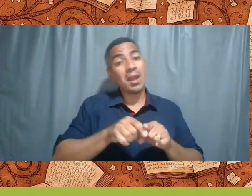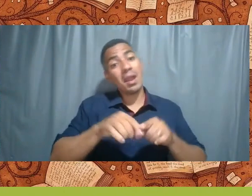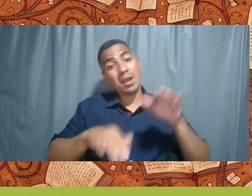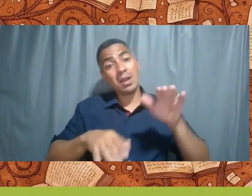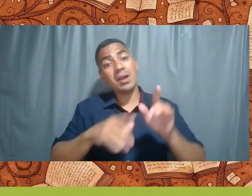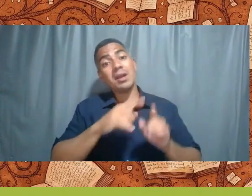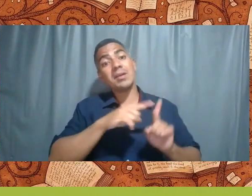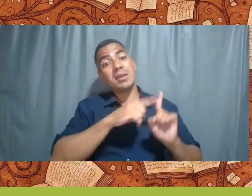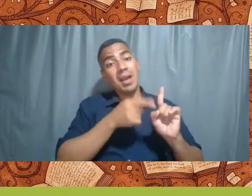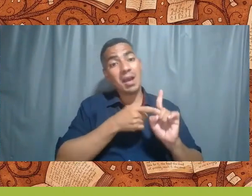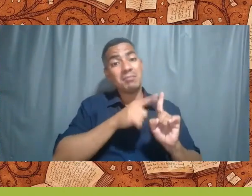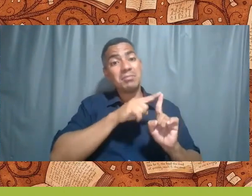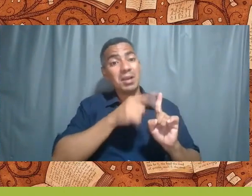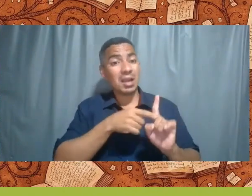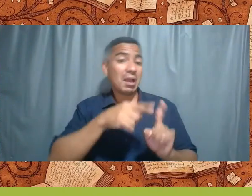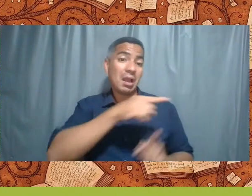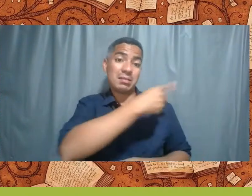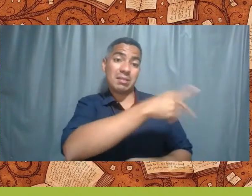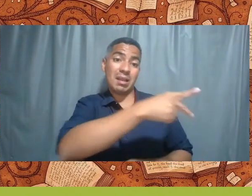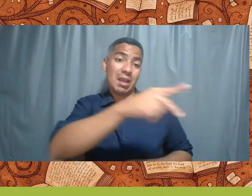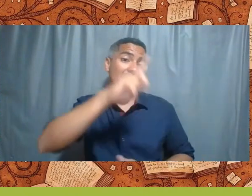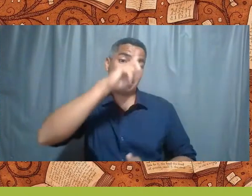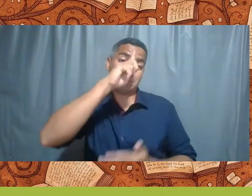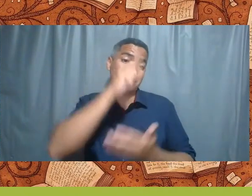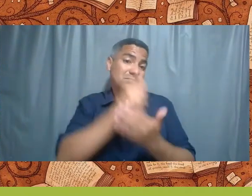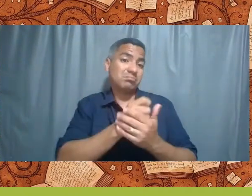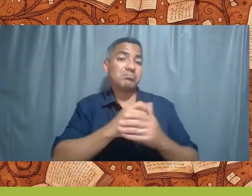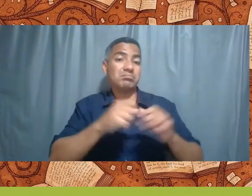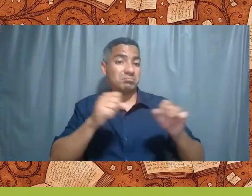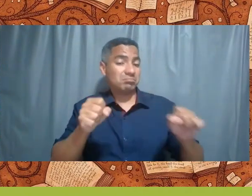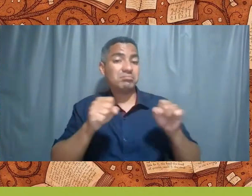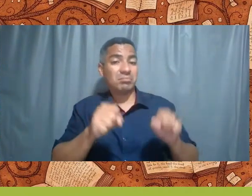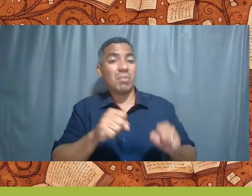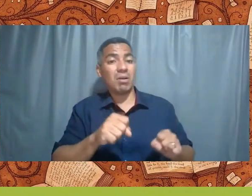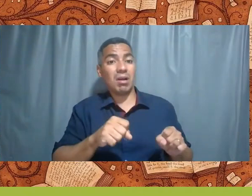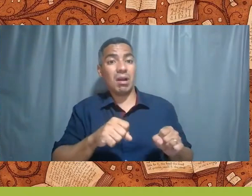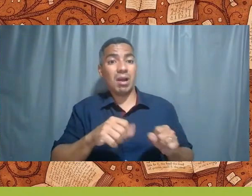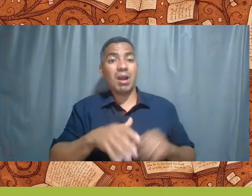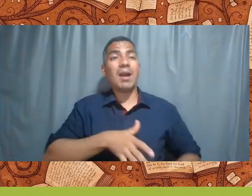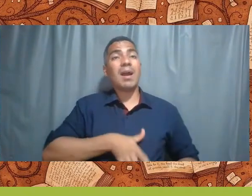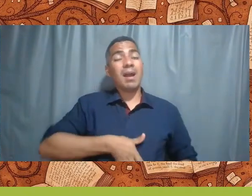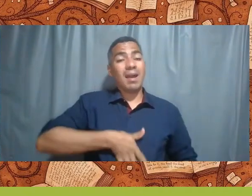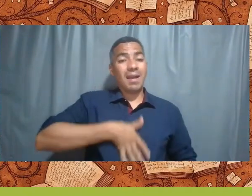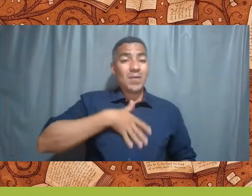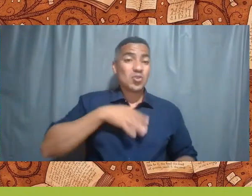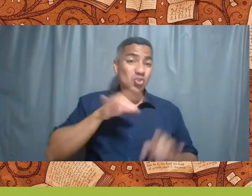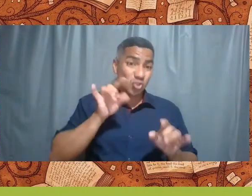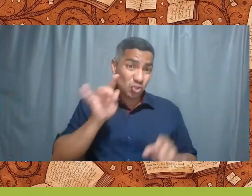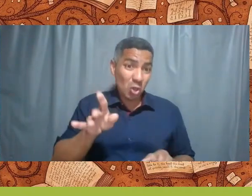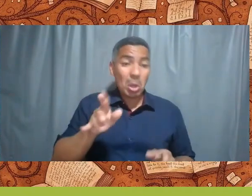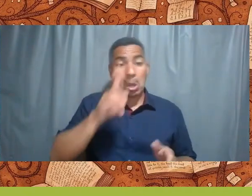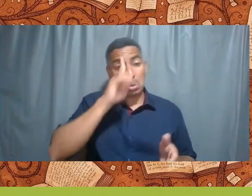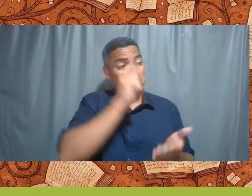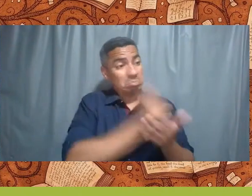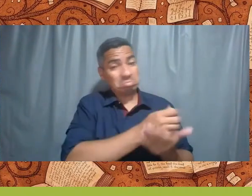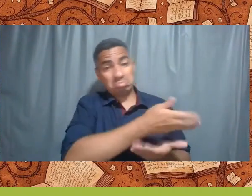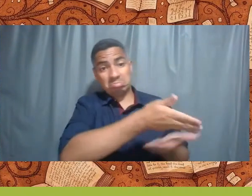definir como, quando e com quem elas poderiam engravidar. Elas não ficariam